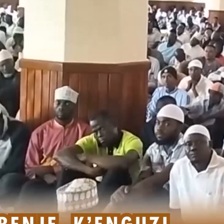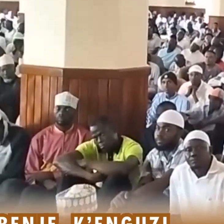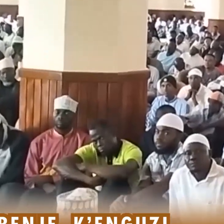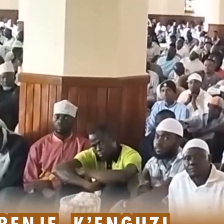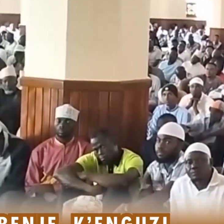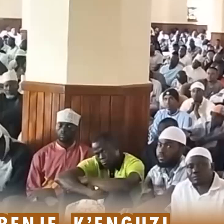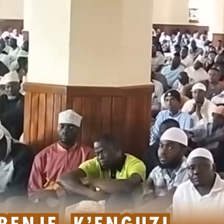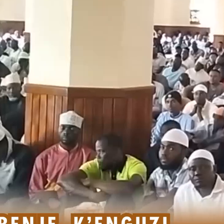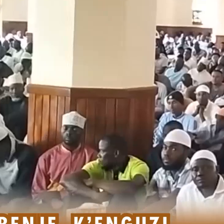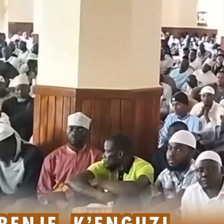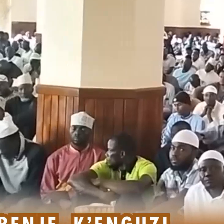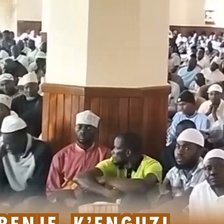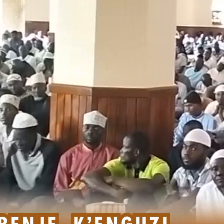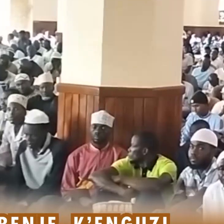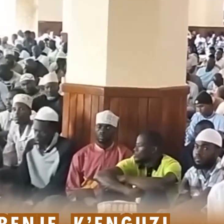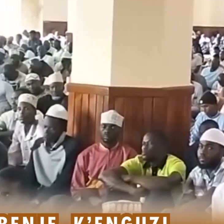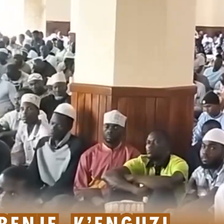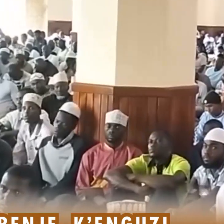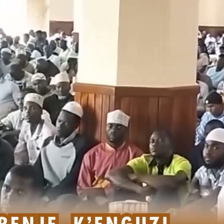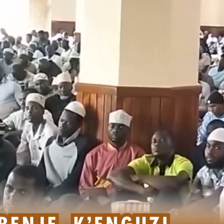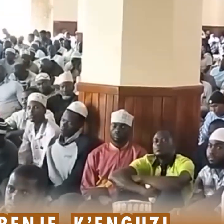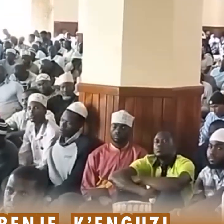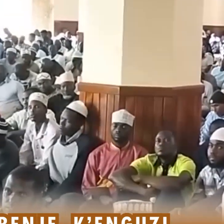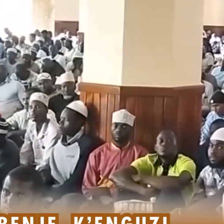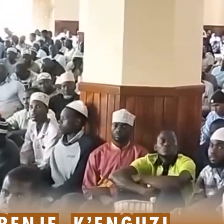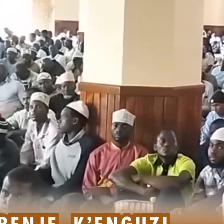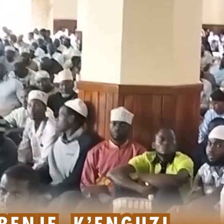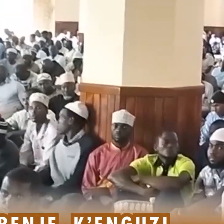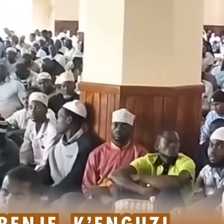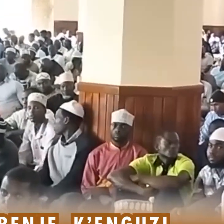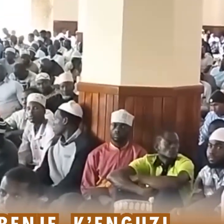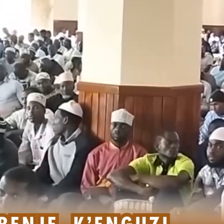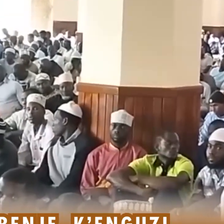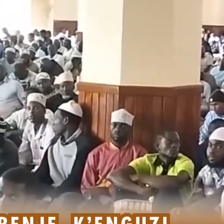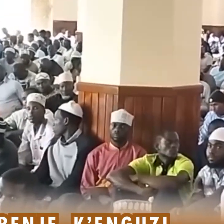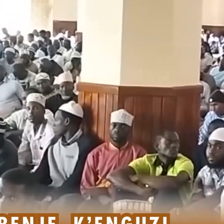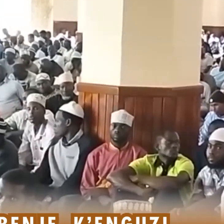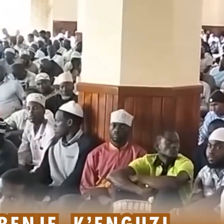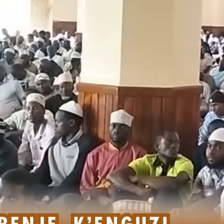تقاته ولا تموتن إلا وأنتم مسلمون